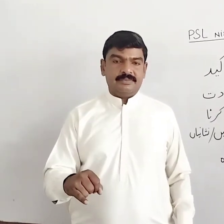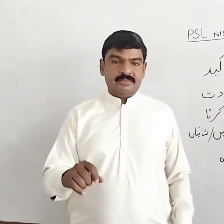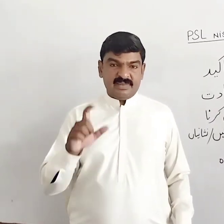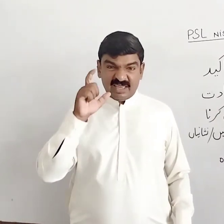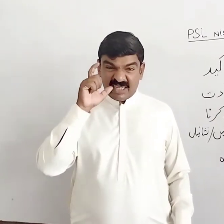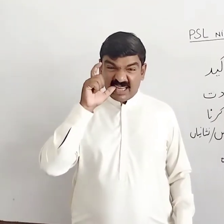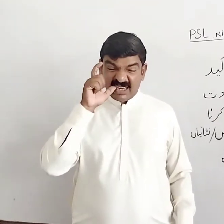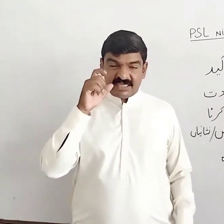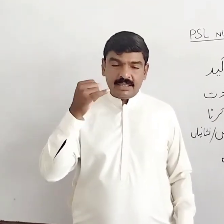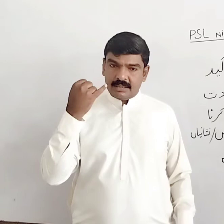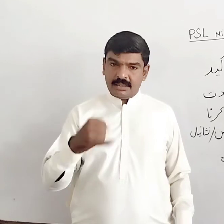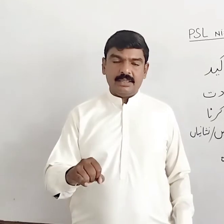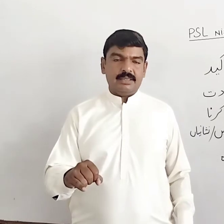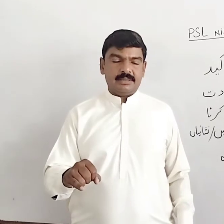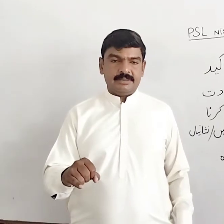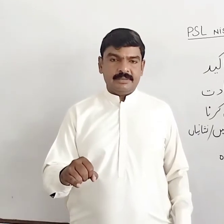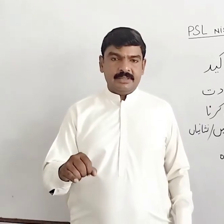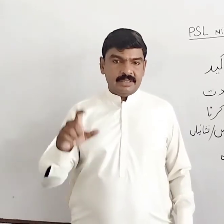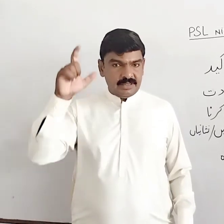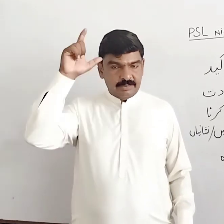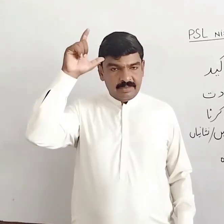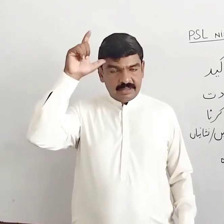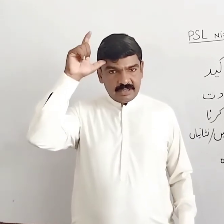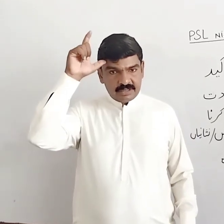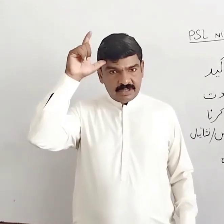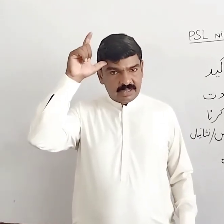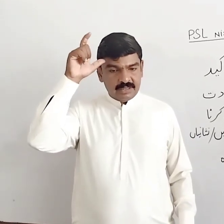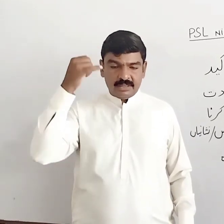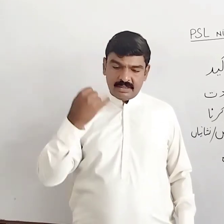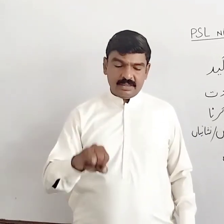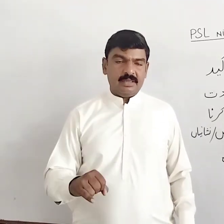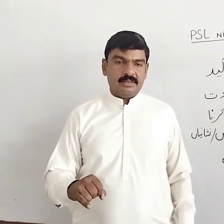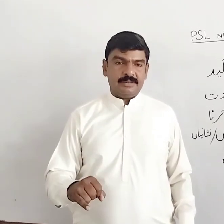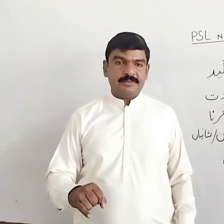شیطان کا سائن غلط، یا پھر کرتے شیطان غلط۔